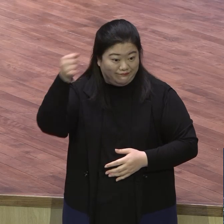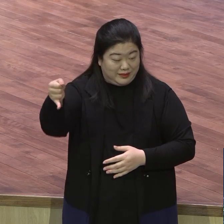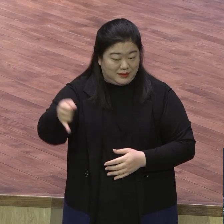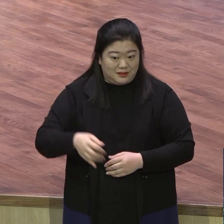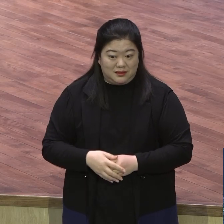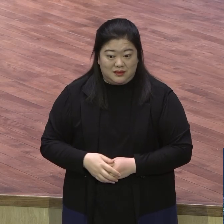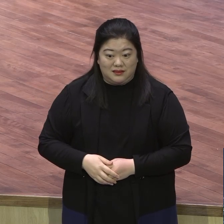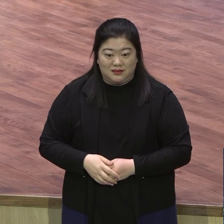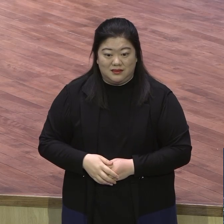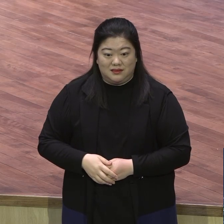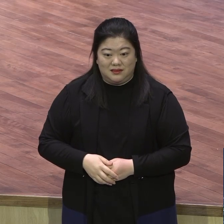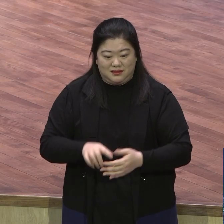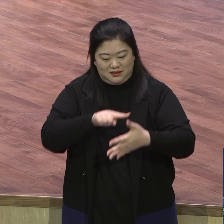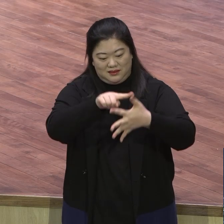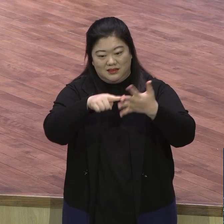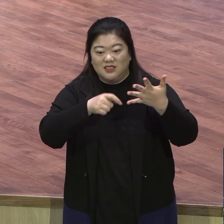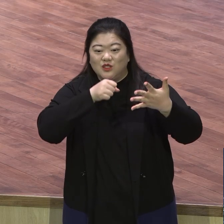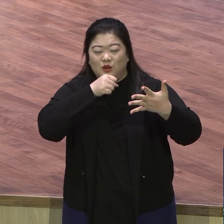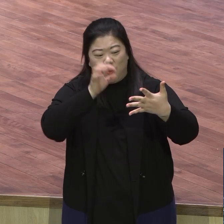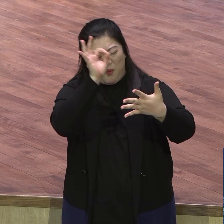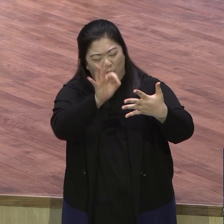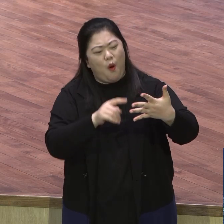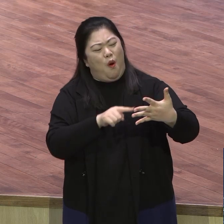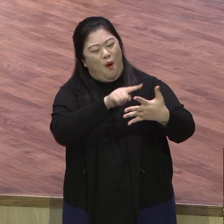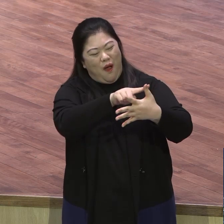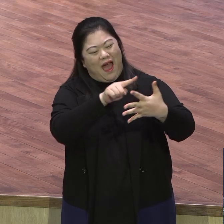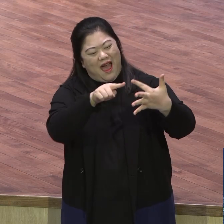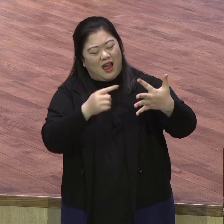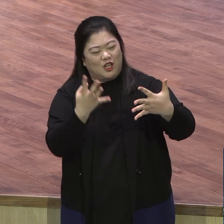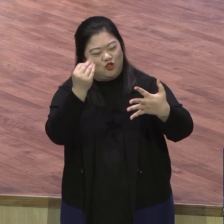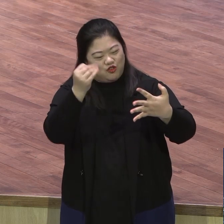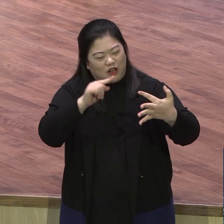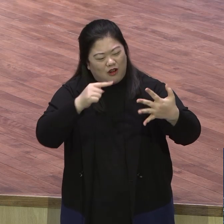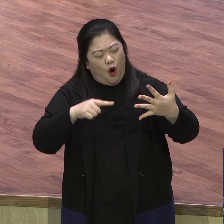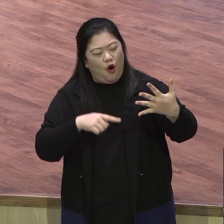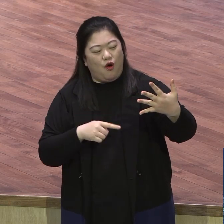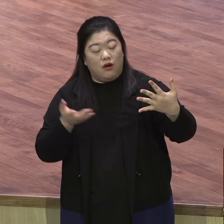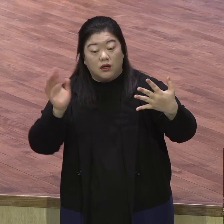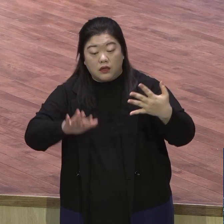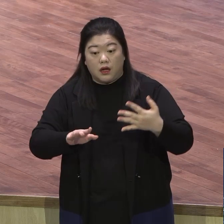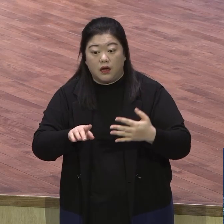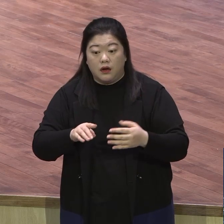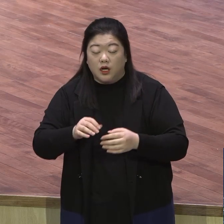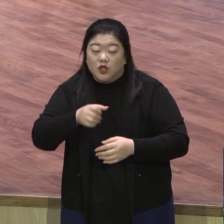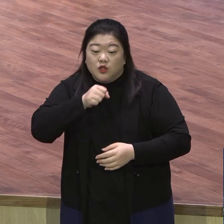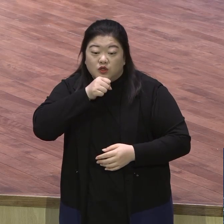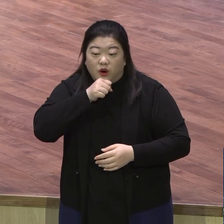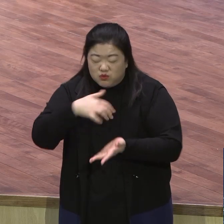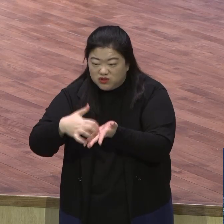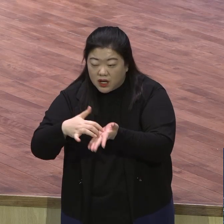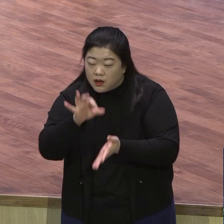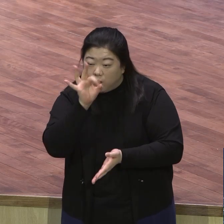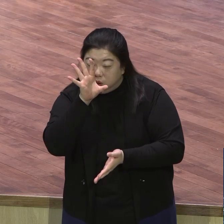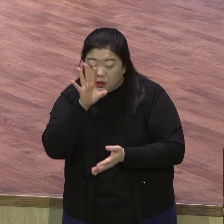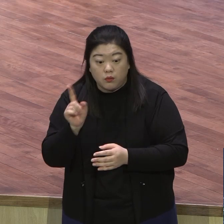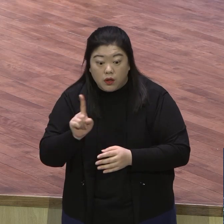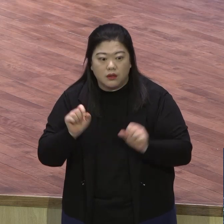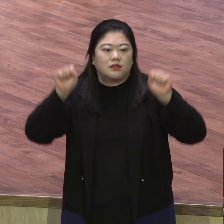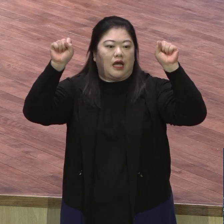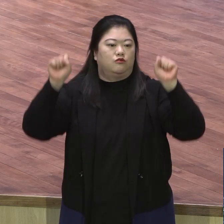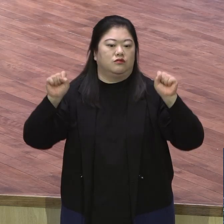가다. 그런데 이 점수가 아예 점수가 안 나오는 과목이 있어요. 그게 무슨 과목이냐? 체육이라.